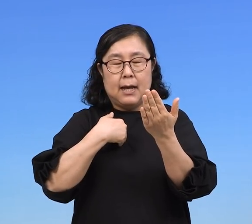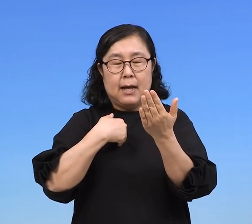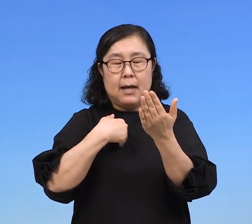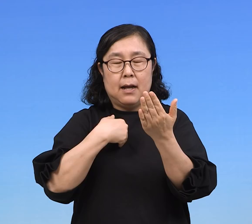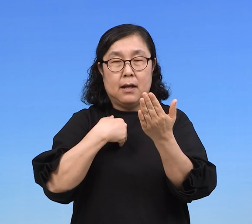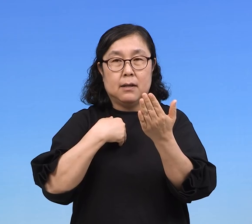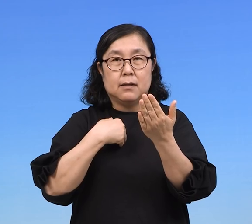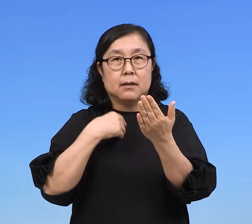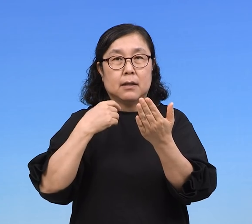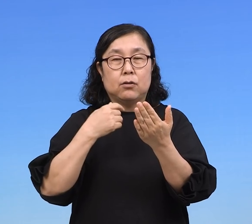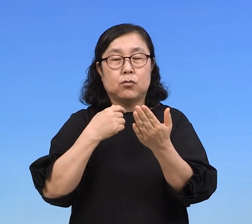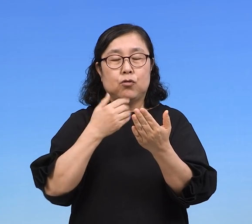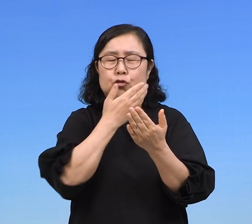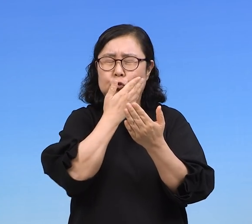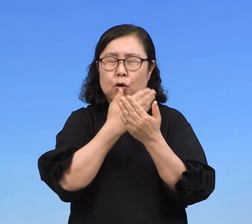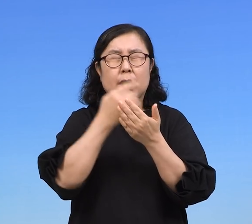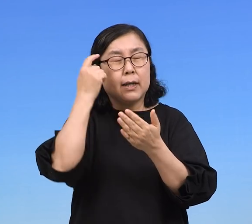합니다.